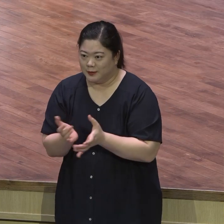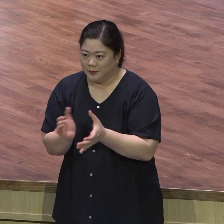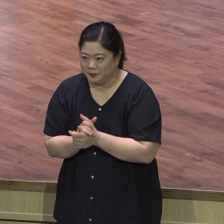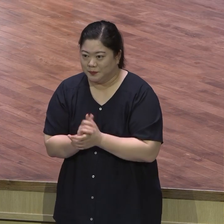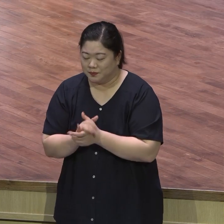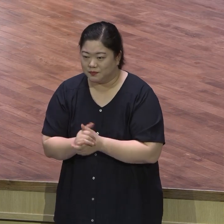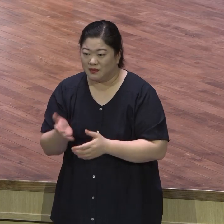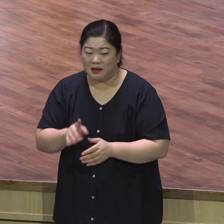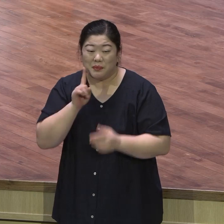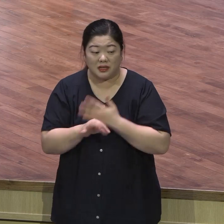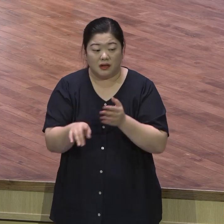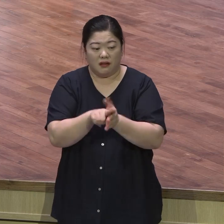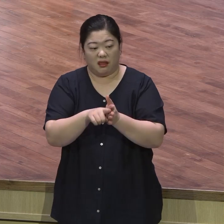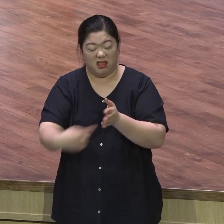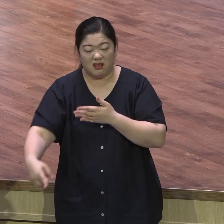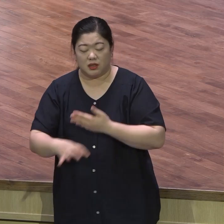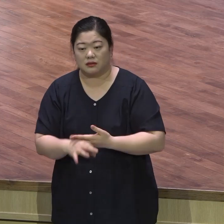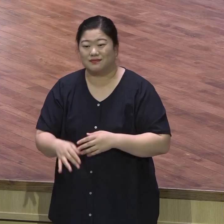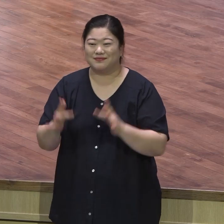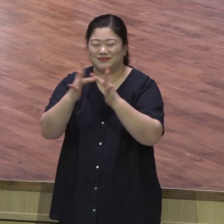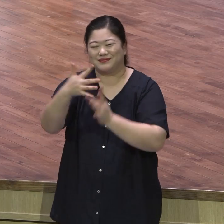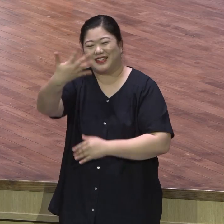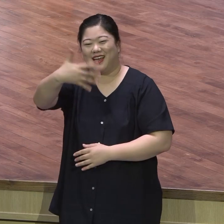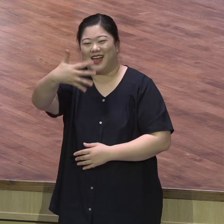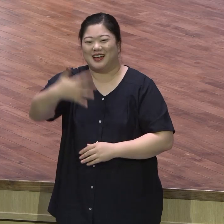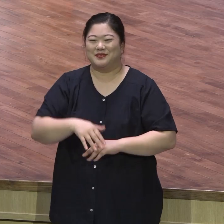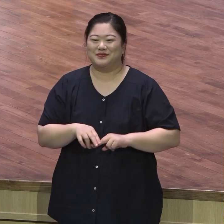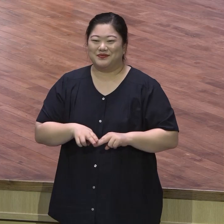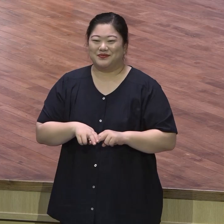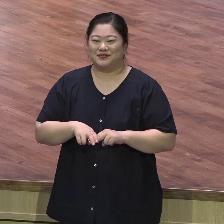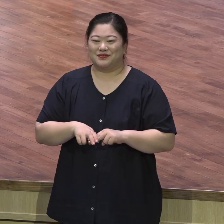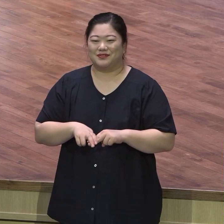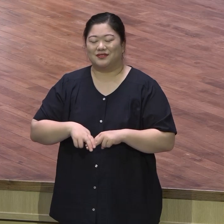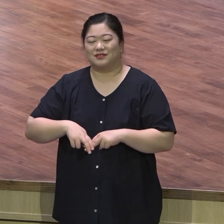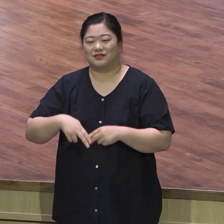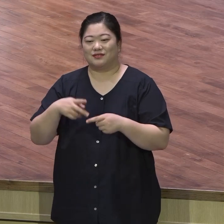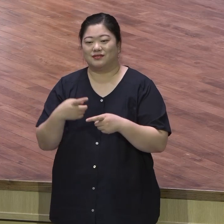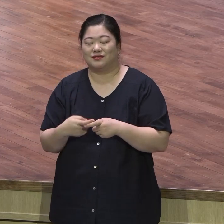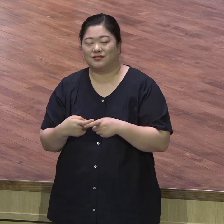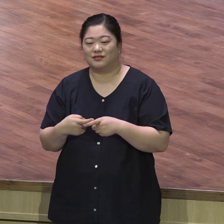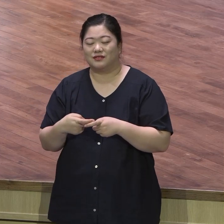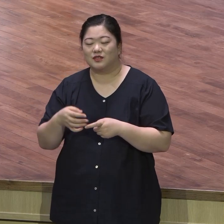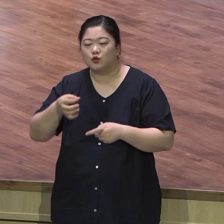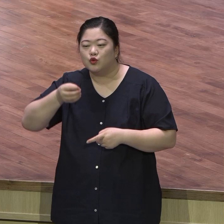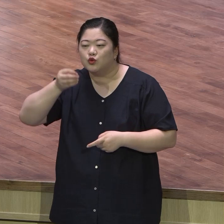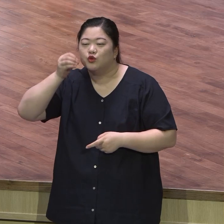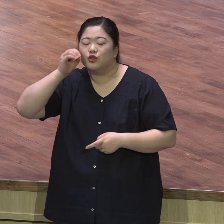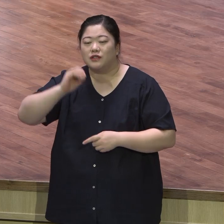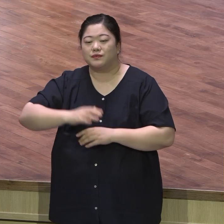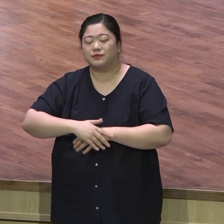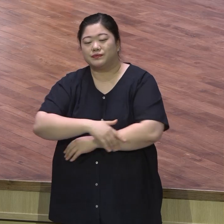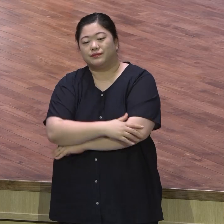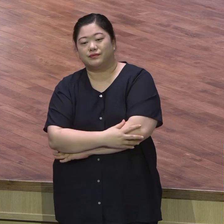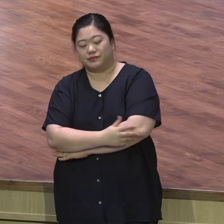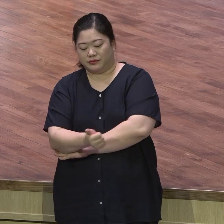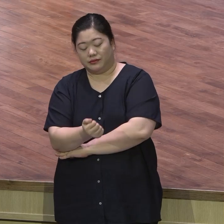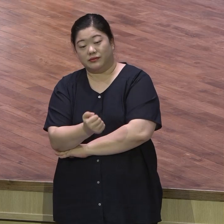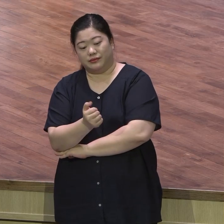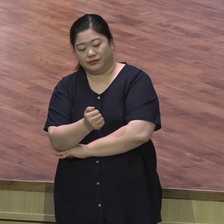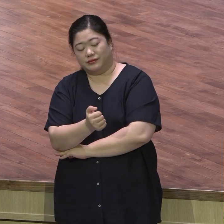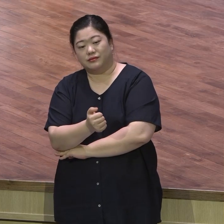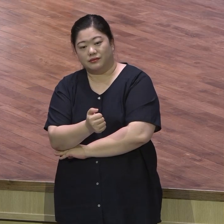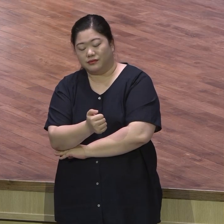교회 안 나오고 그냥 앉아서 온난 예배대로 앉아 바다만 있고 앉아서 예배 얼마나 커피 마셔가면서 얼마나 편합니까. 이런